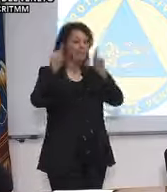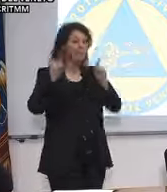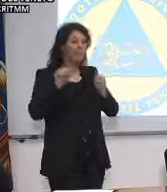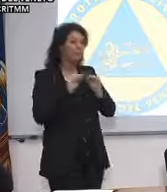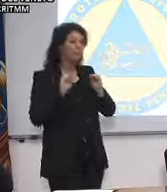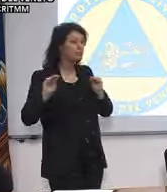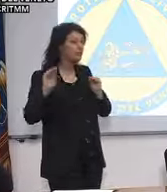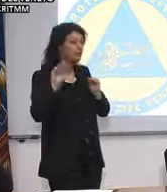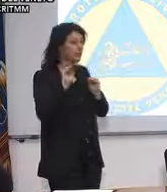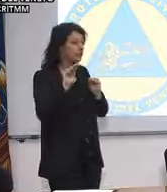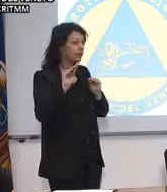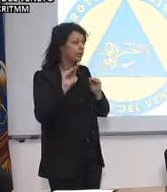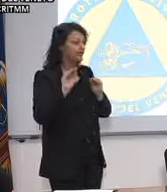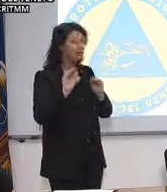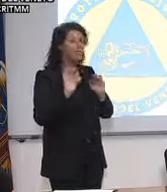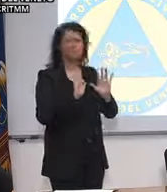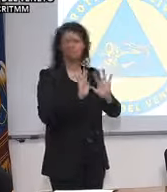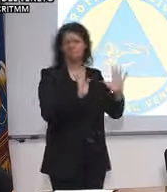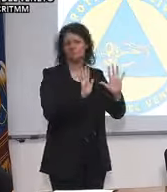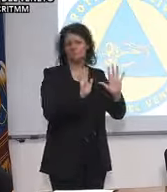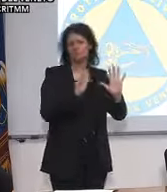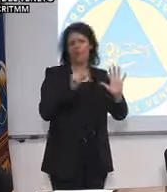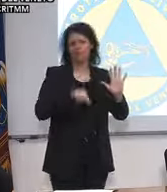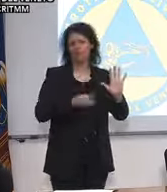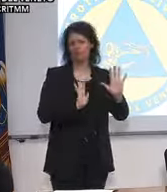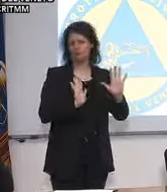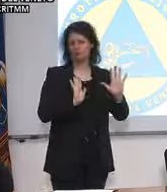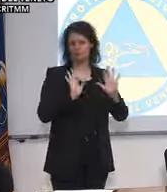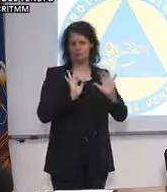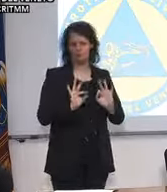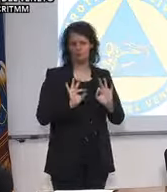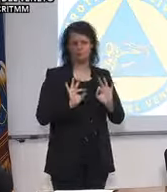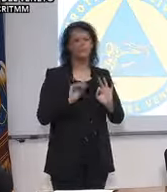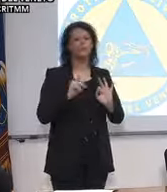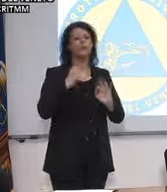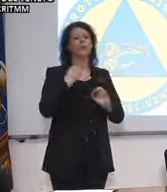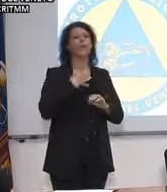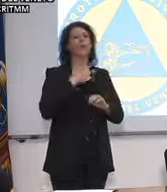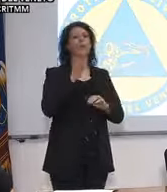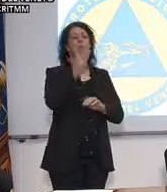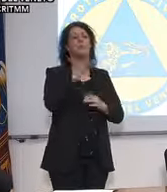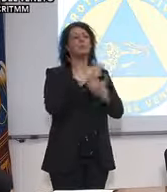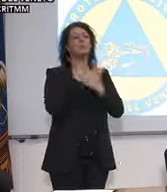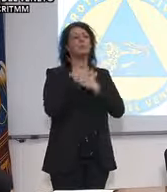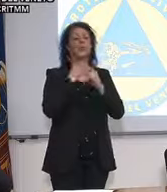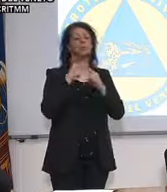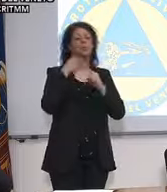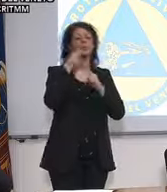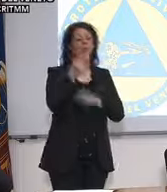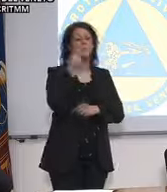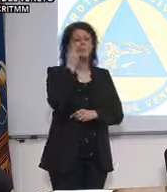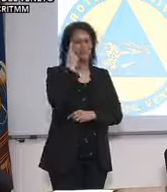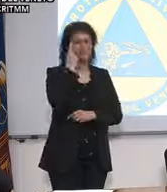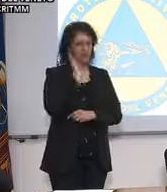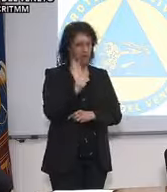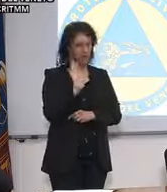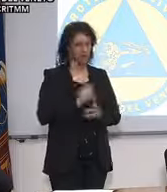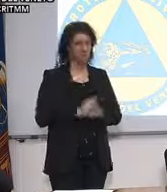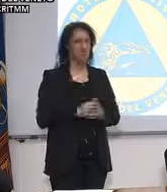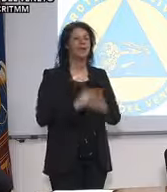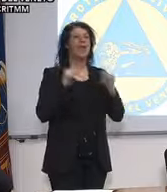Allora, adesso siamo fermi qui, dal 4 maggio vedremo cosa accade, intanto del modo di cittadini di uscire di casa e non stare lì col metro in